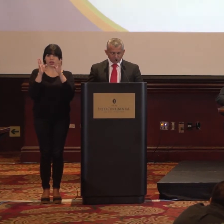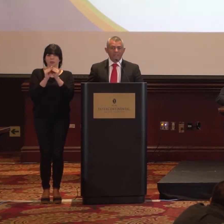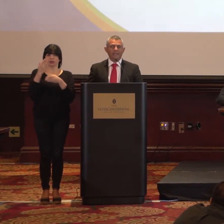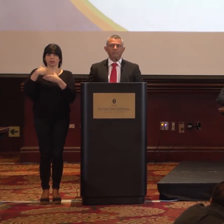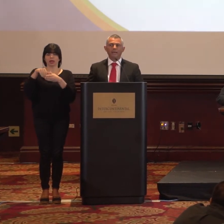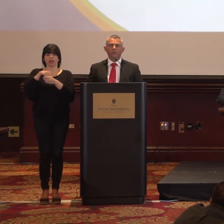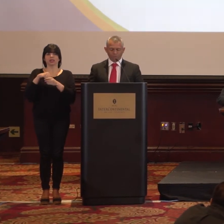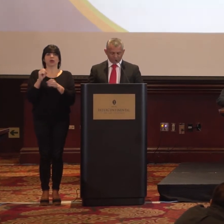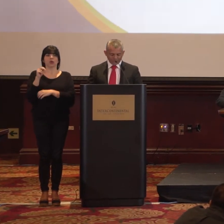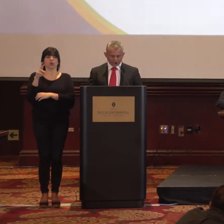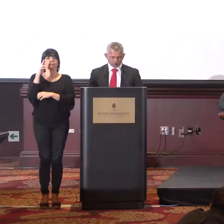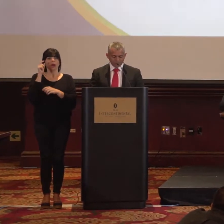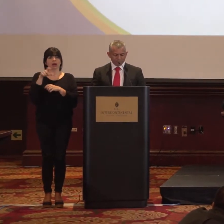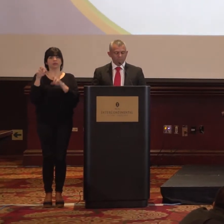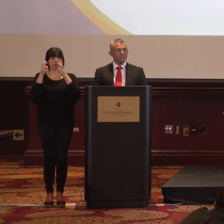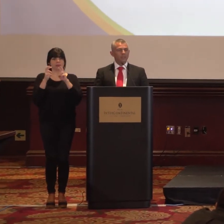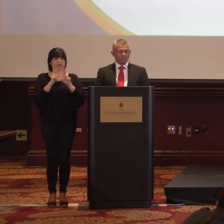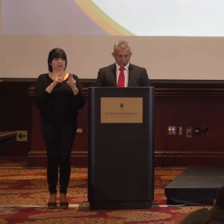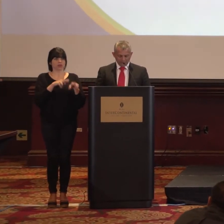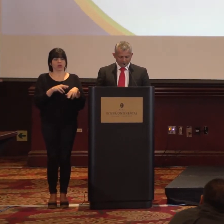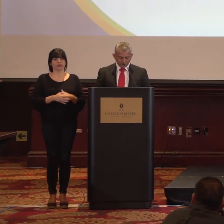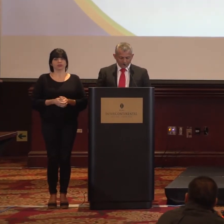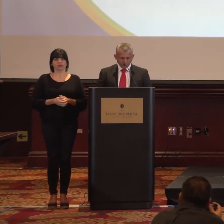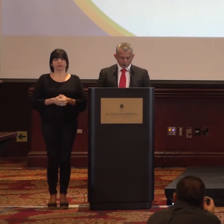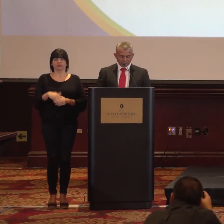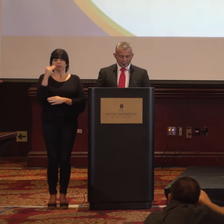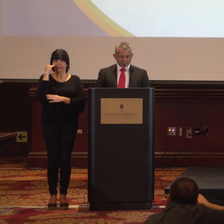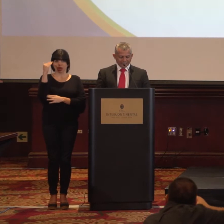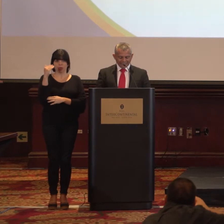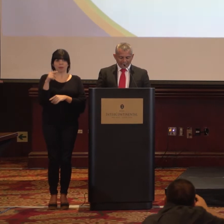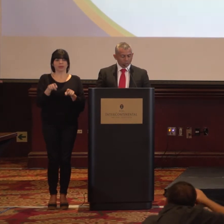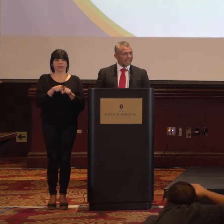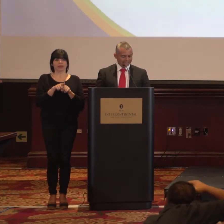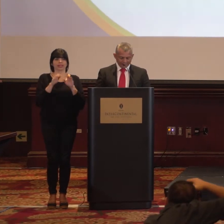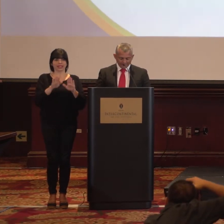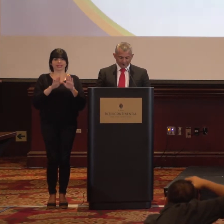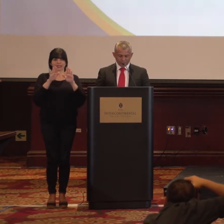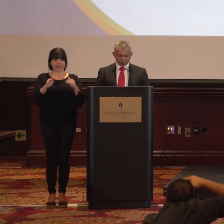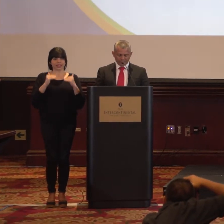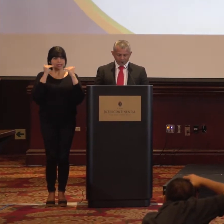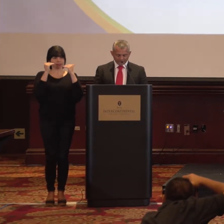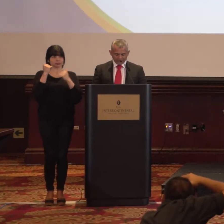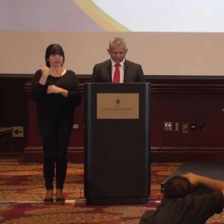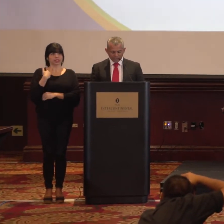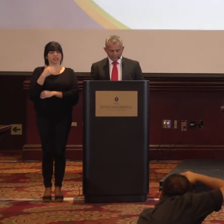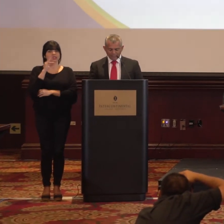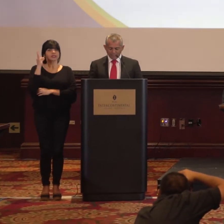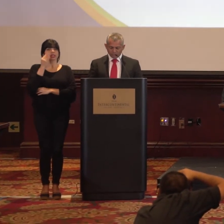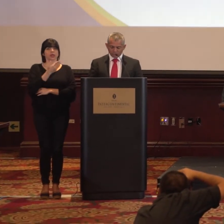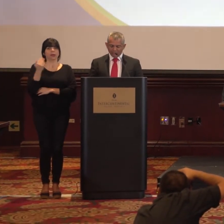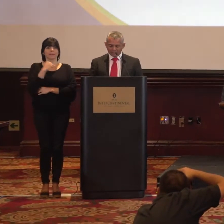Naciones Unidas para los refugiados saludamos a a los excelentísimos señoras y